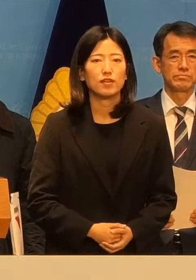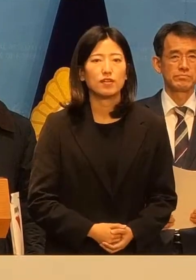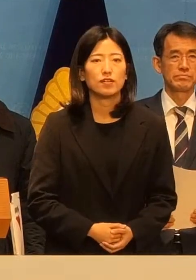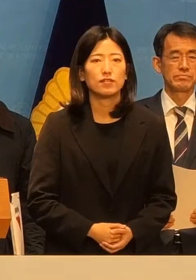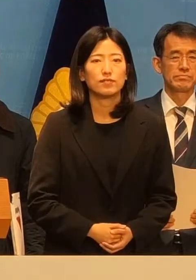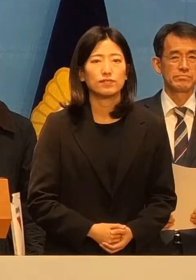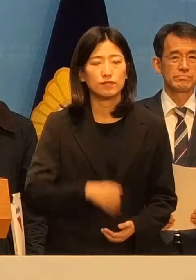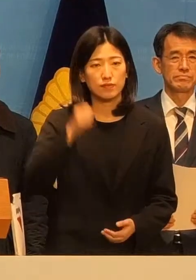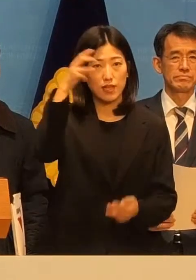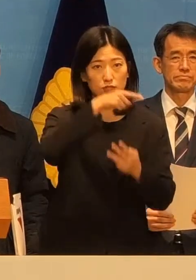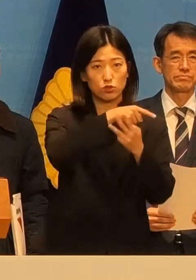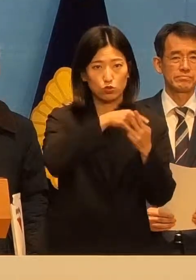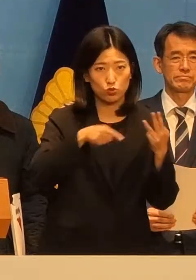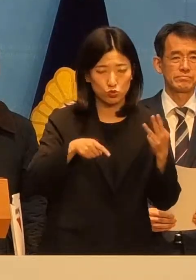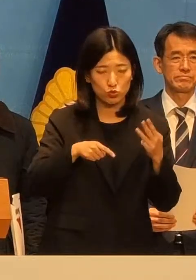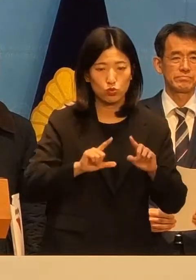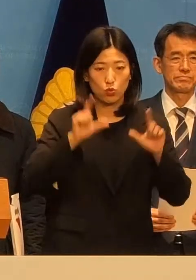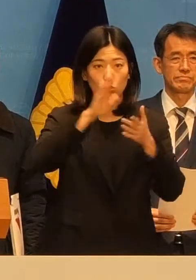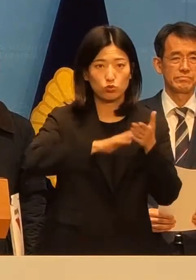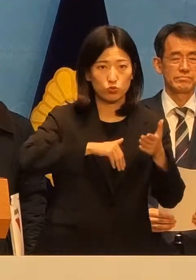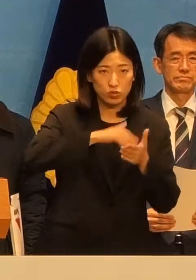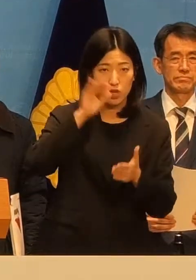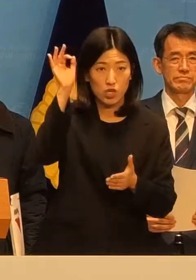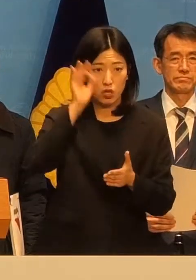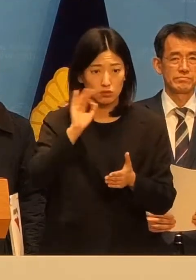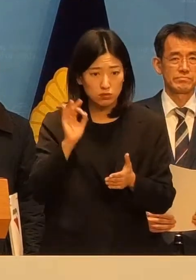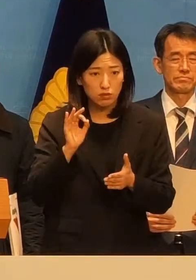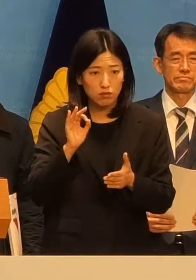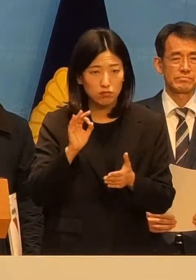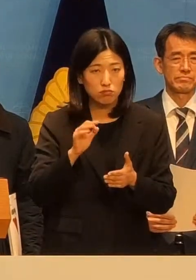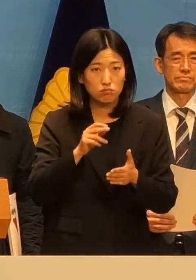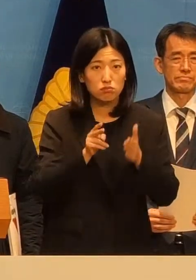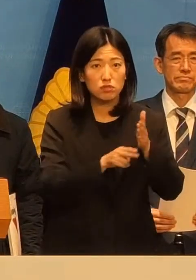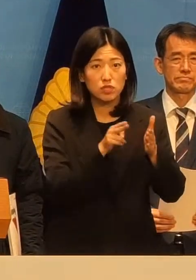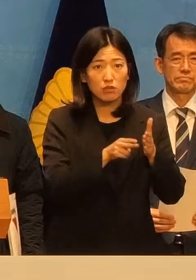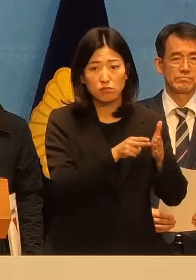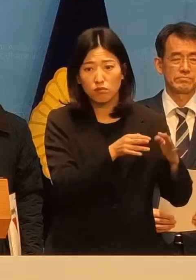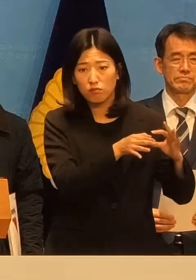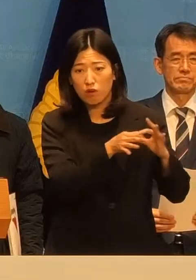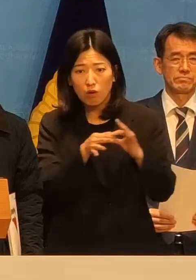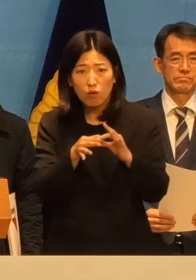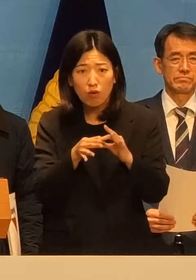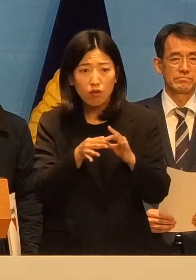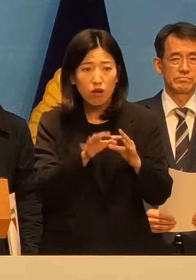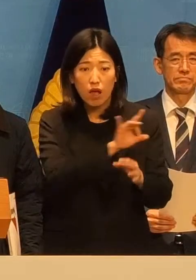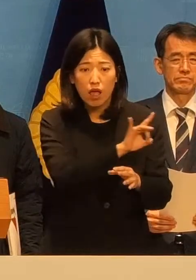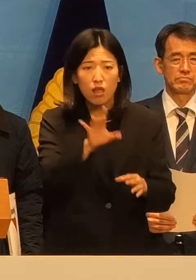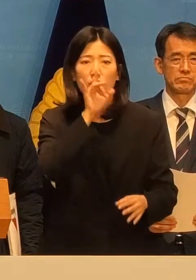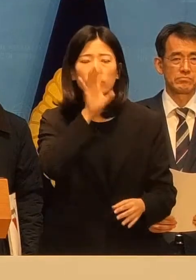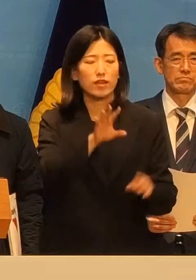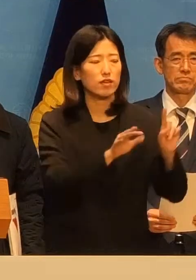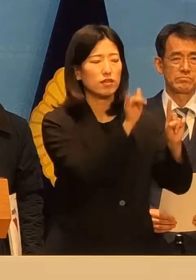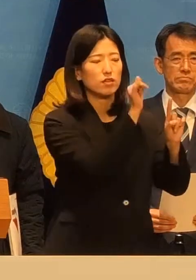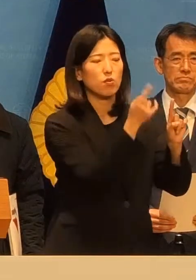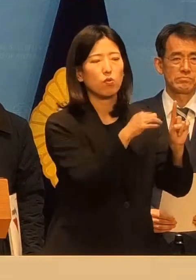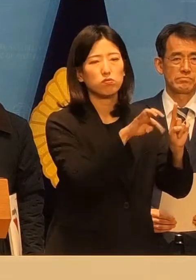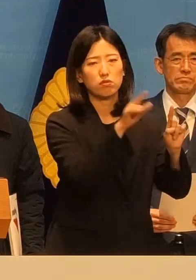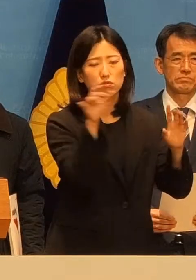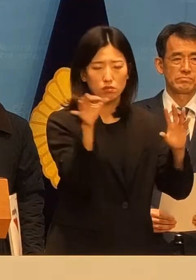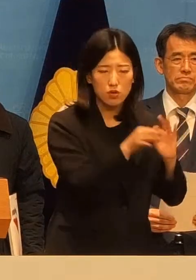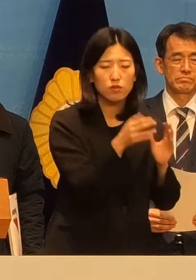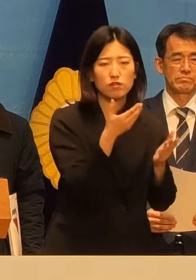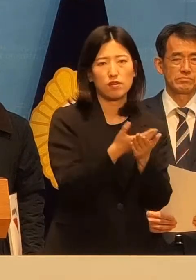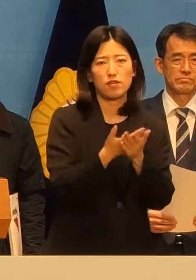양주 동두천 연천 셔틀 열차 반대 1호선 직결 증차 공약 이행하라 기자회견을 지금부터 시작하도록